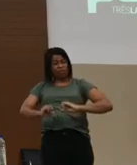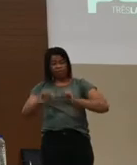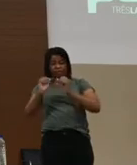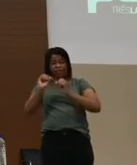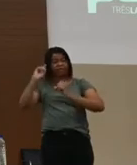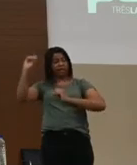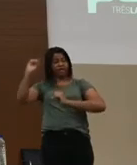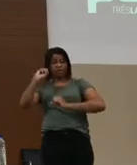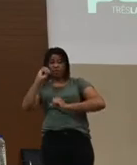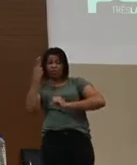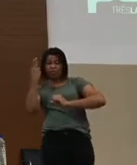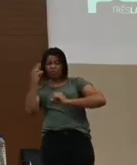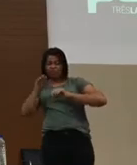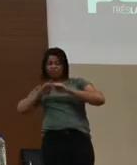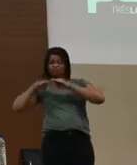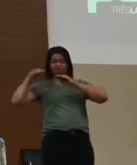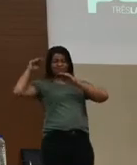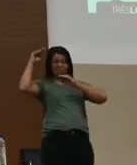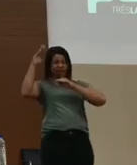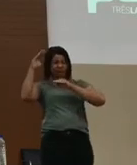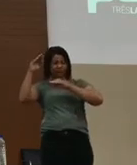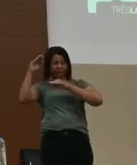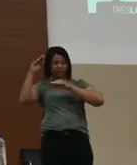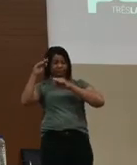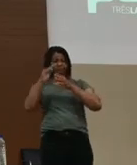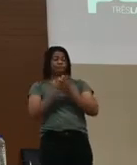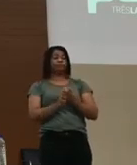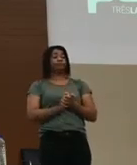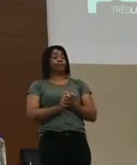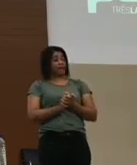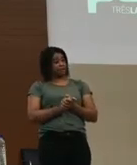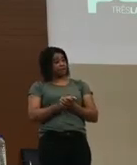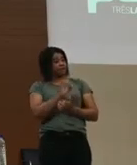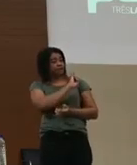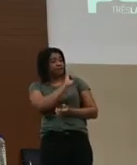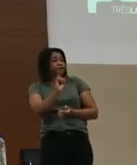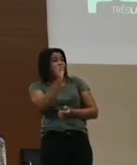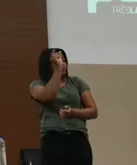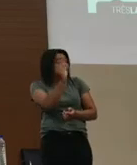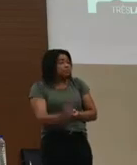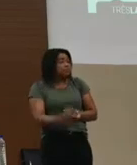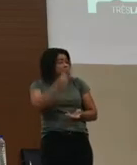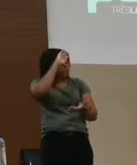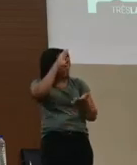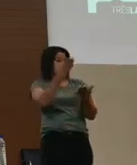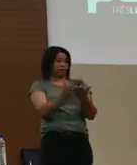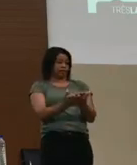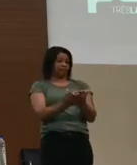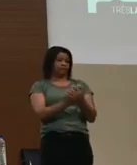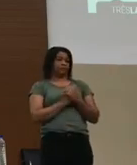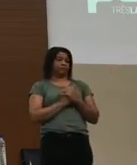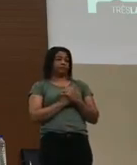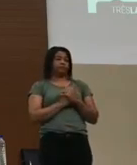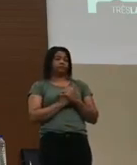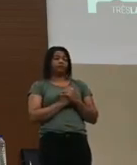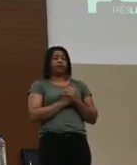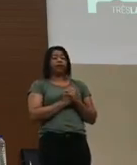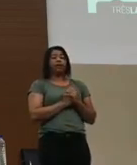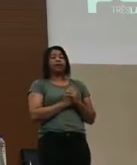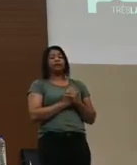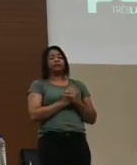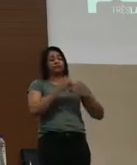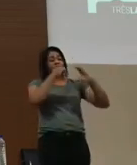obras maiores fará. Quem crê em mim. Sabe, a